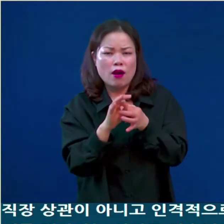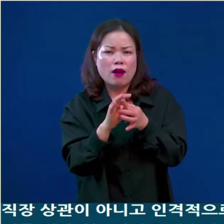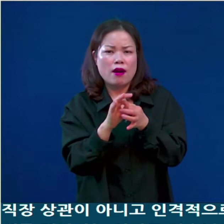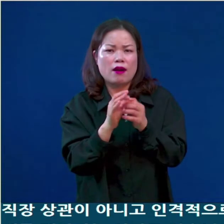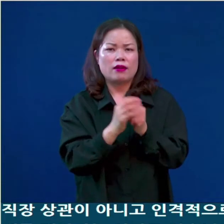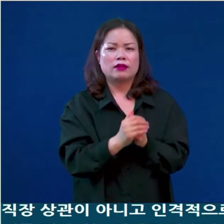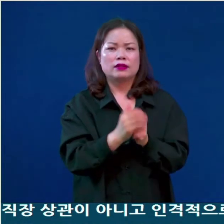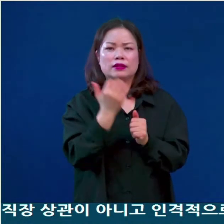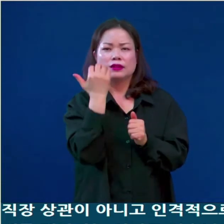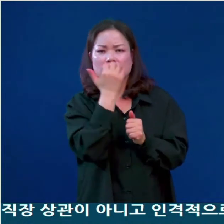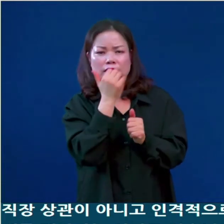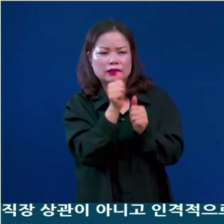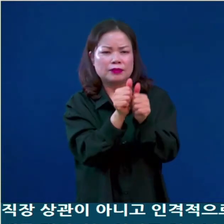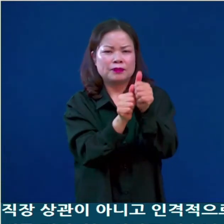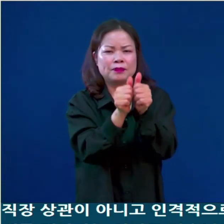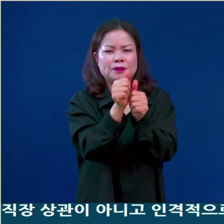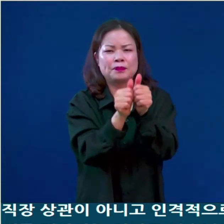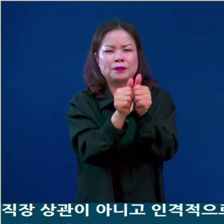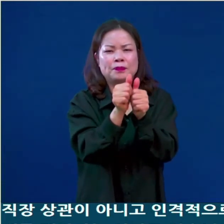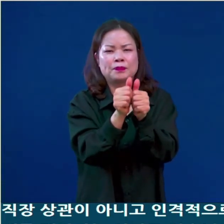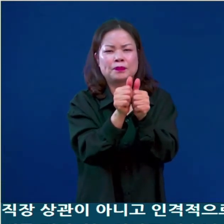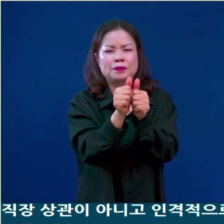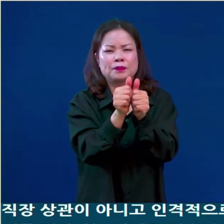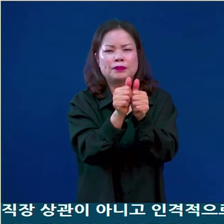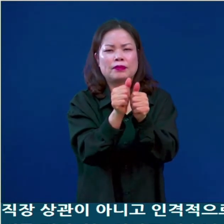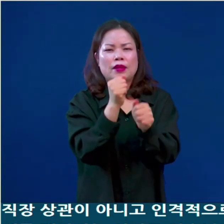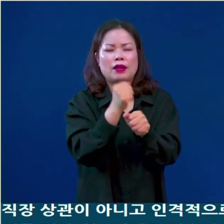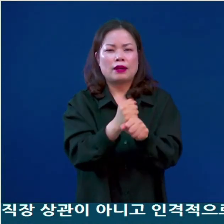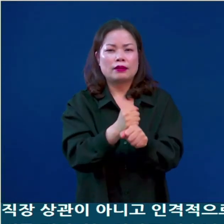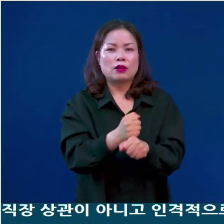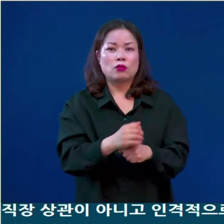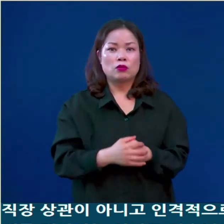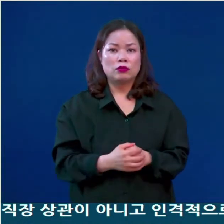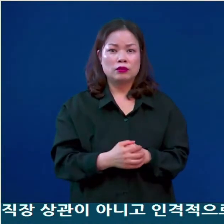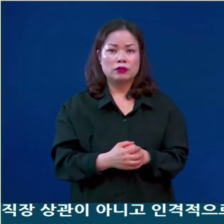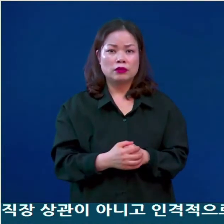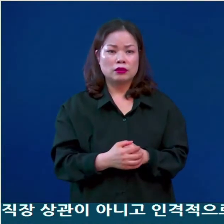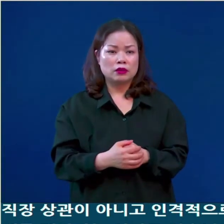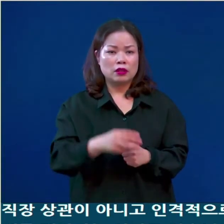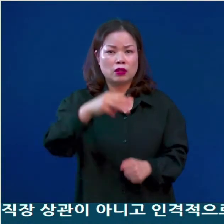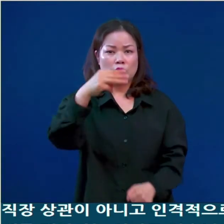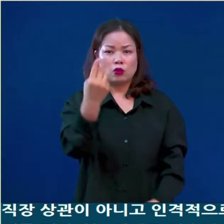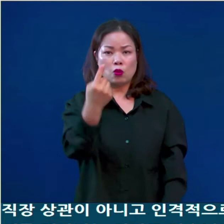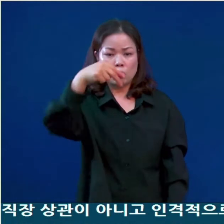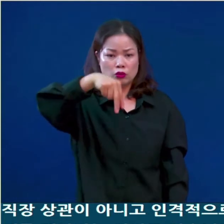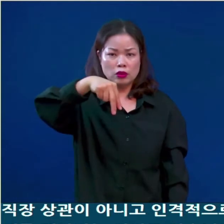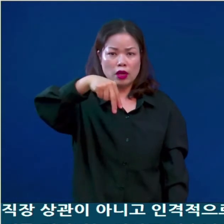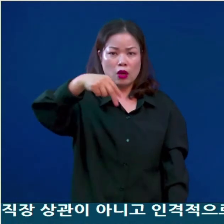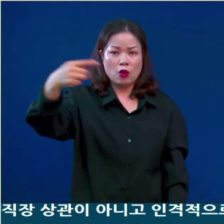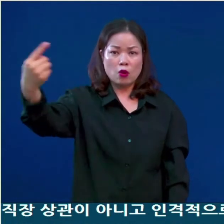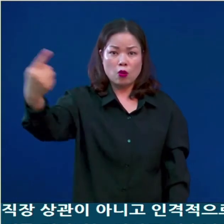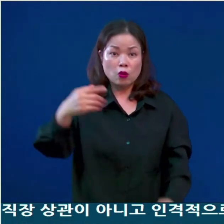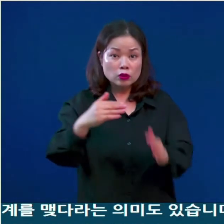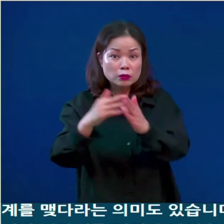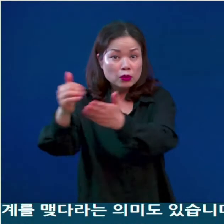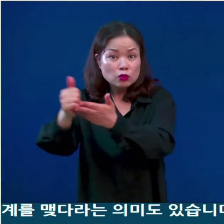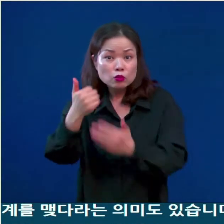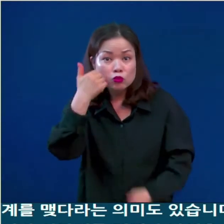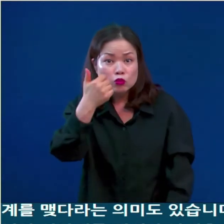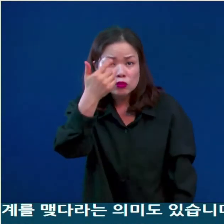남색, 동성애를 하겠다라는 것이죠. 그런데 롯의 집에 온 손님들이 누구인지